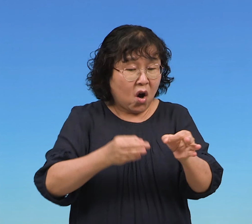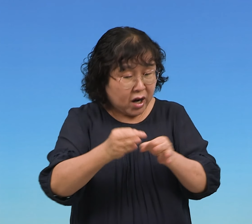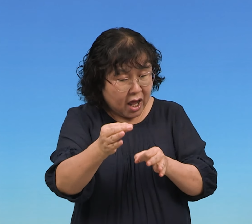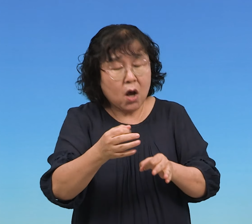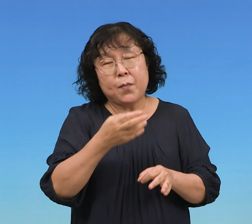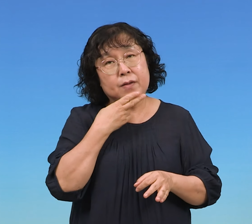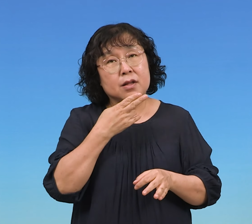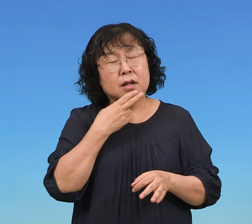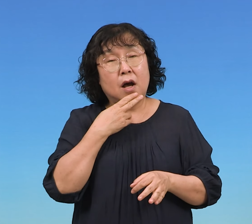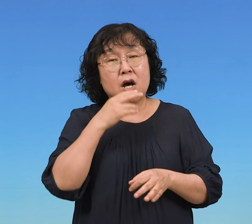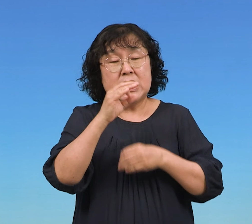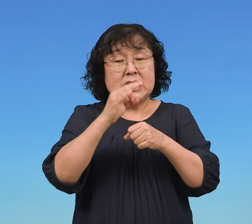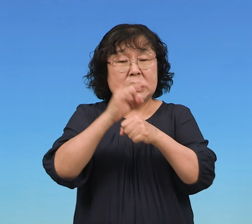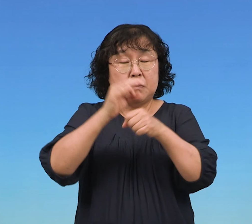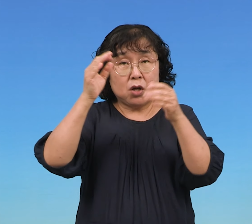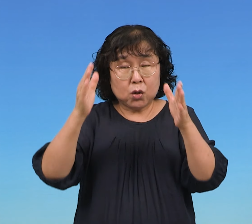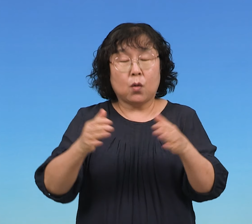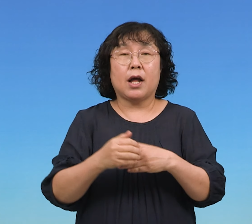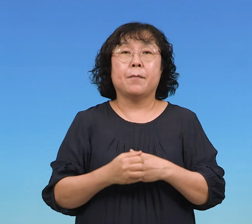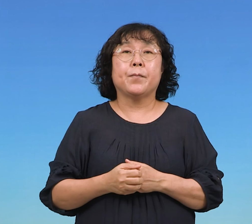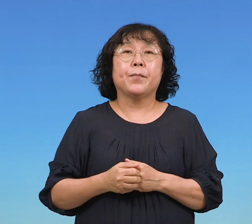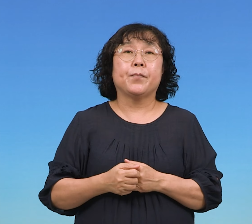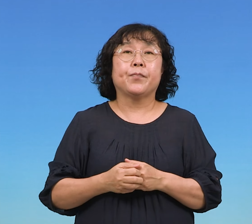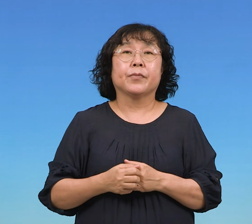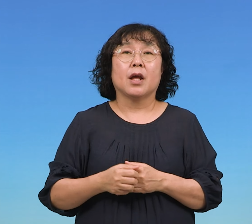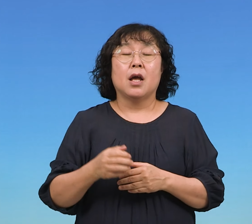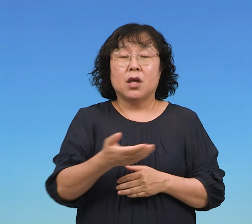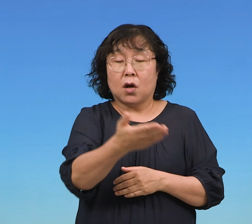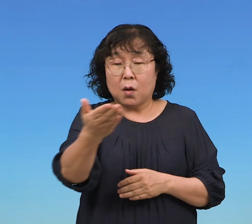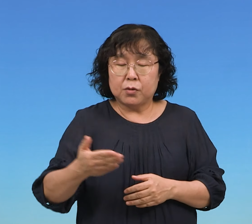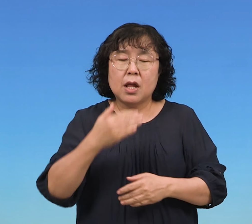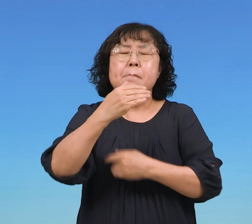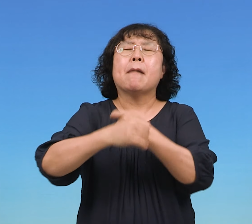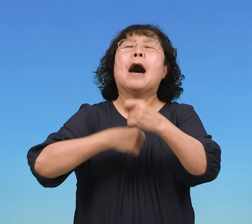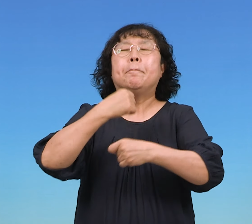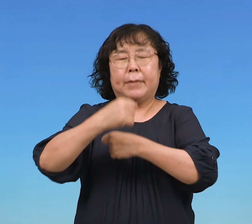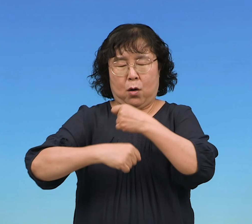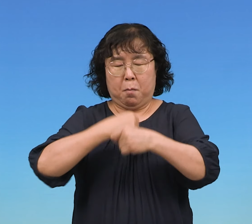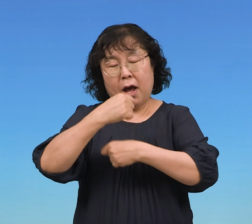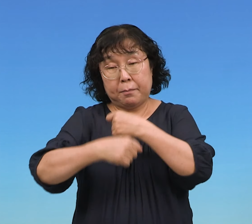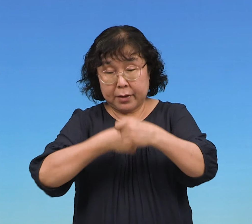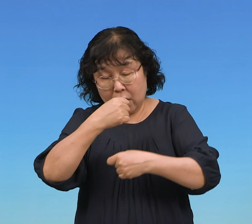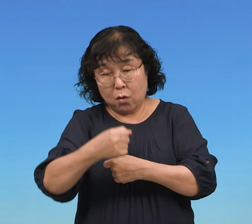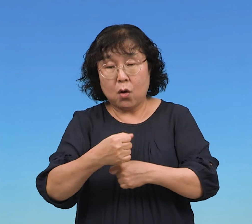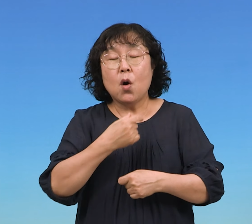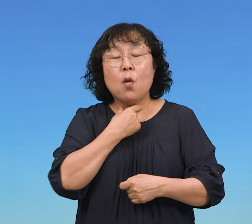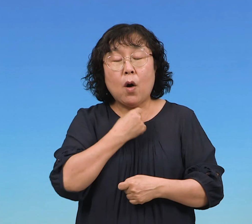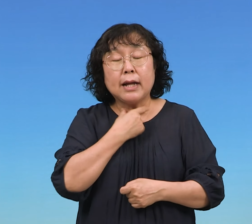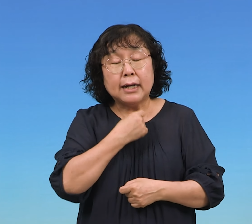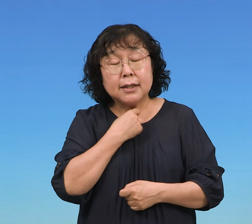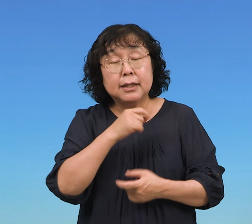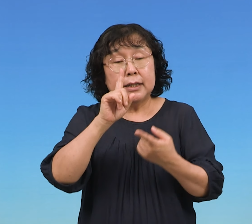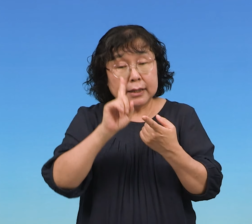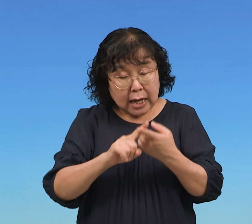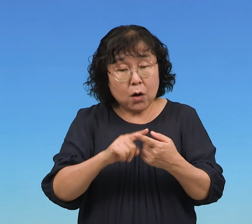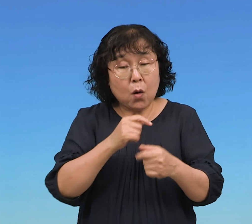내내, 그리고 마지막 순간까지 마음이 동하시면 가시고 남으시는 것도 복이라고 제가